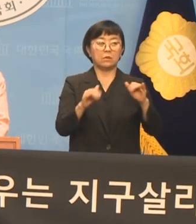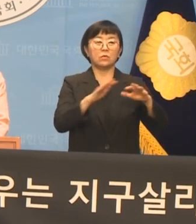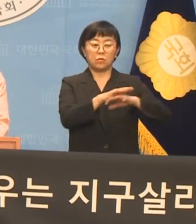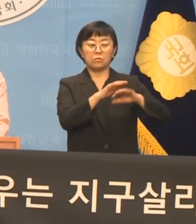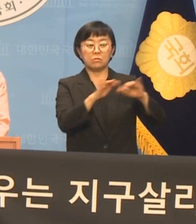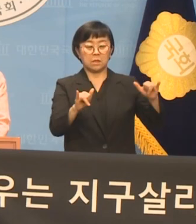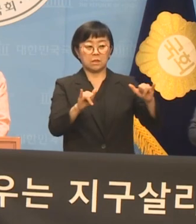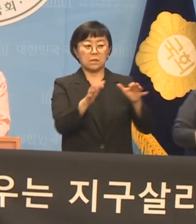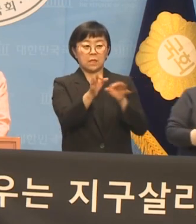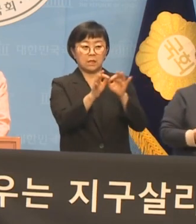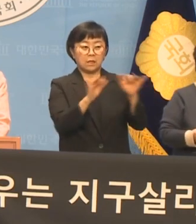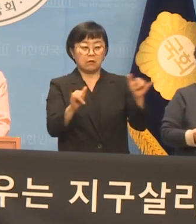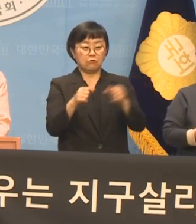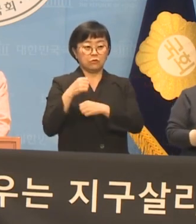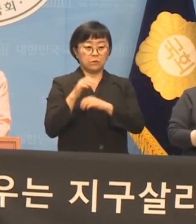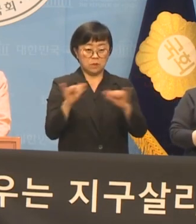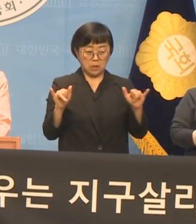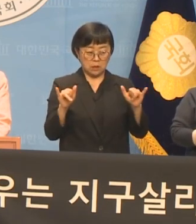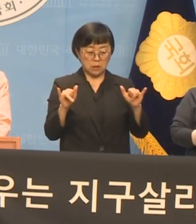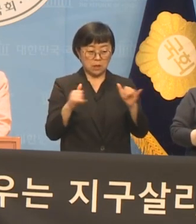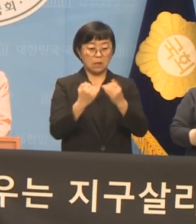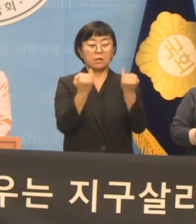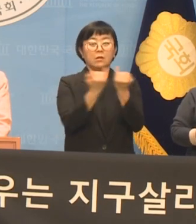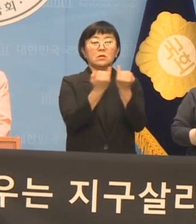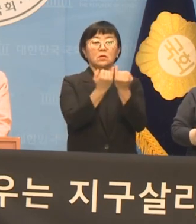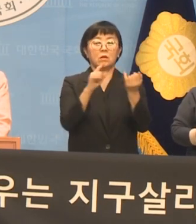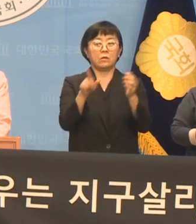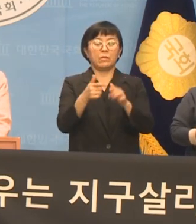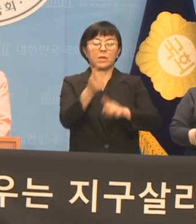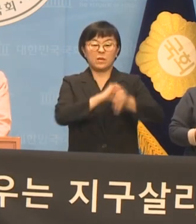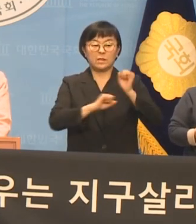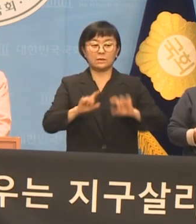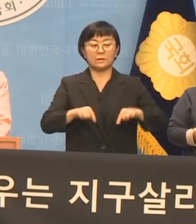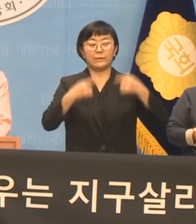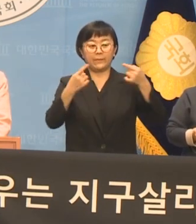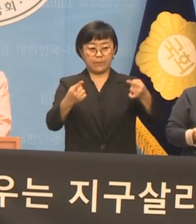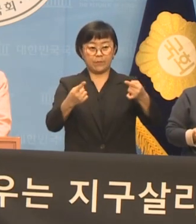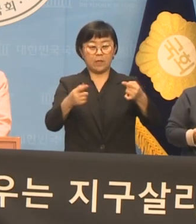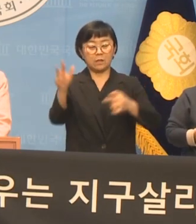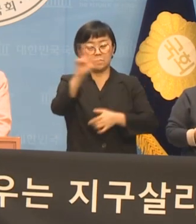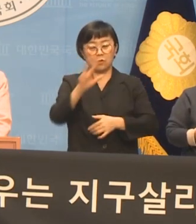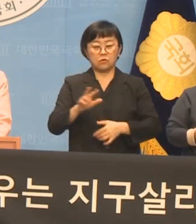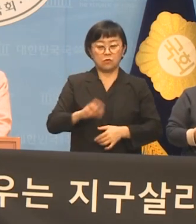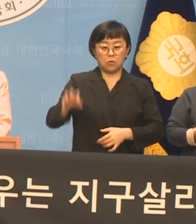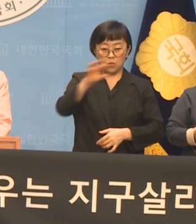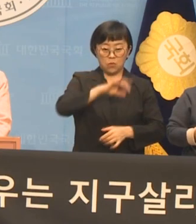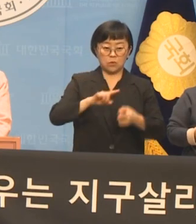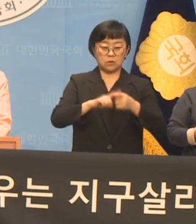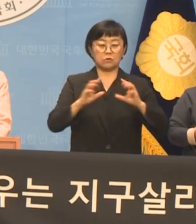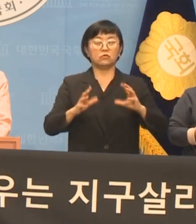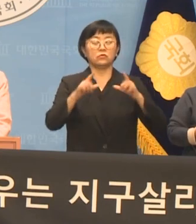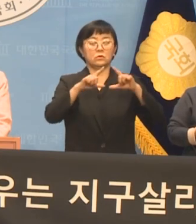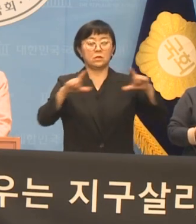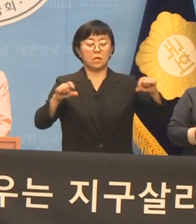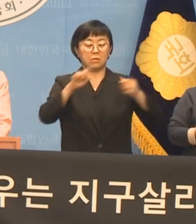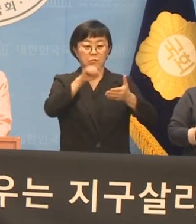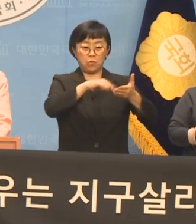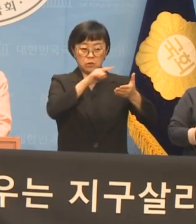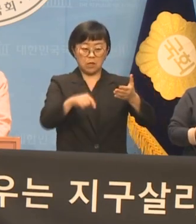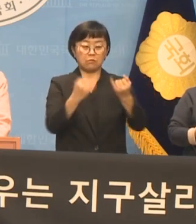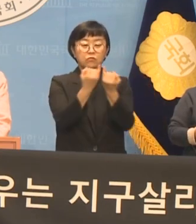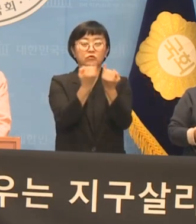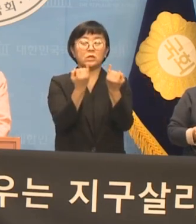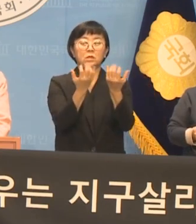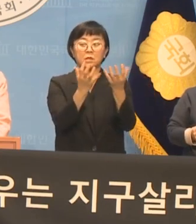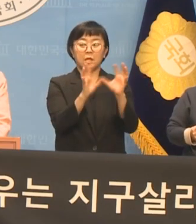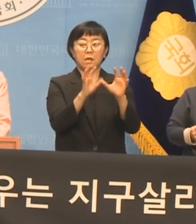농민, 상인, 군인 등과 여성들의 적극 참여, 전국 각지에서 국채보상 부인회가